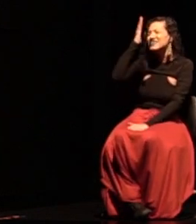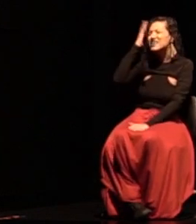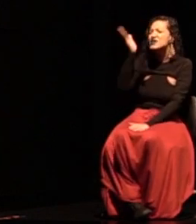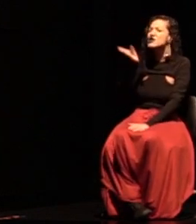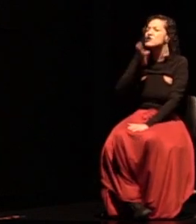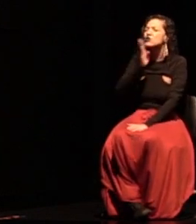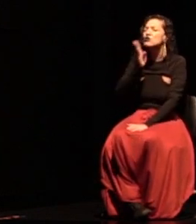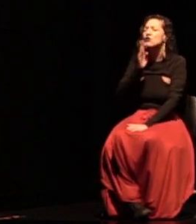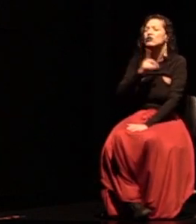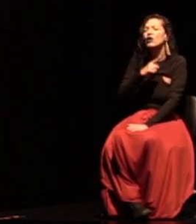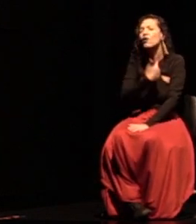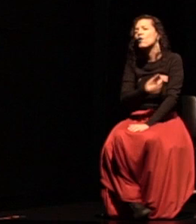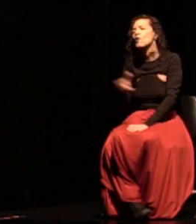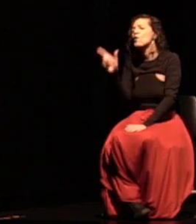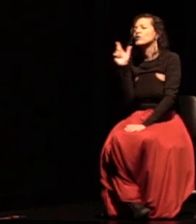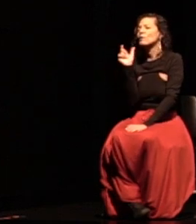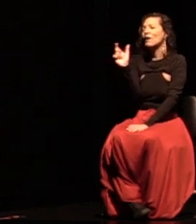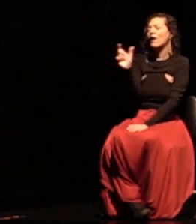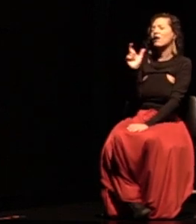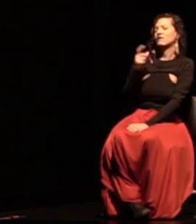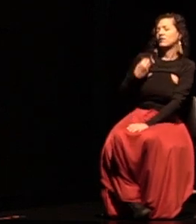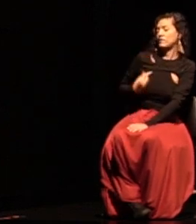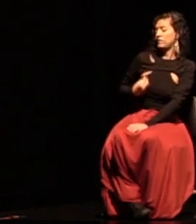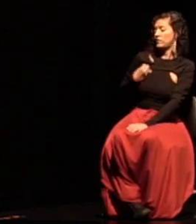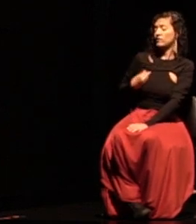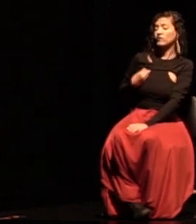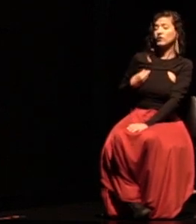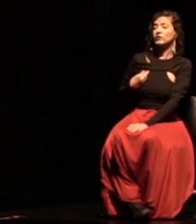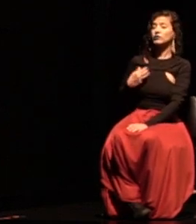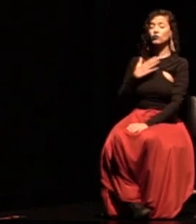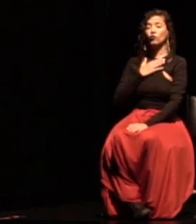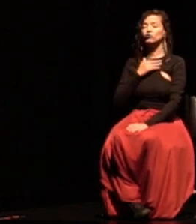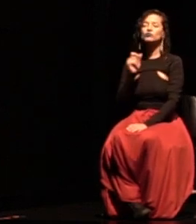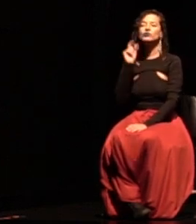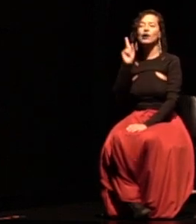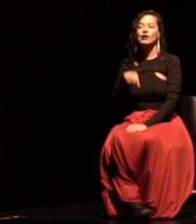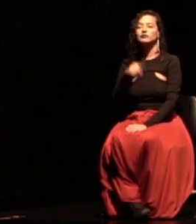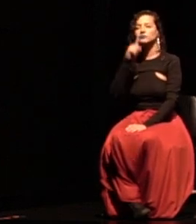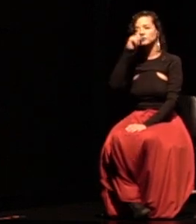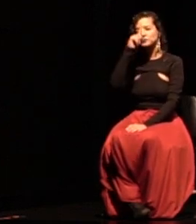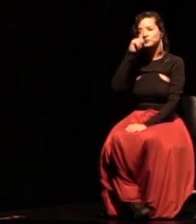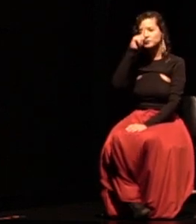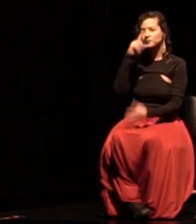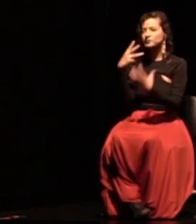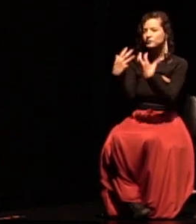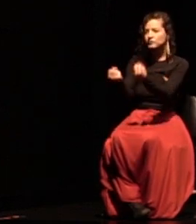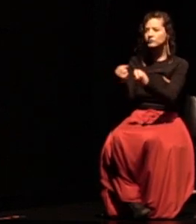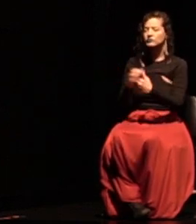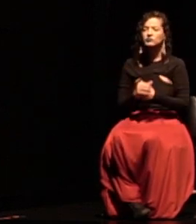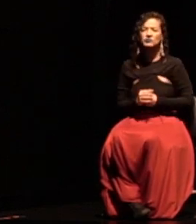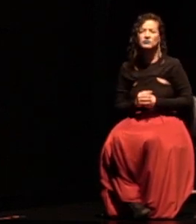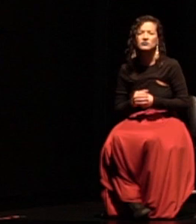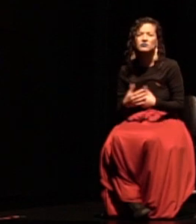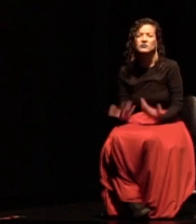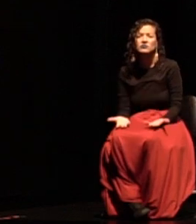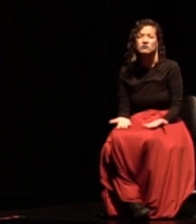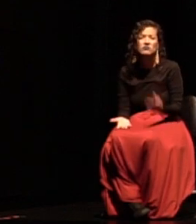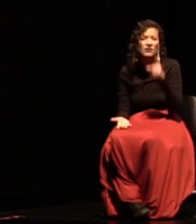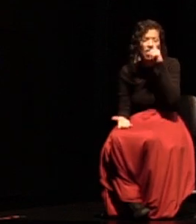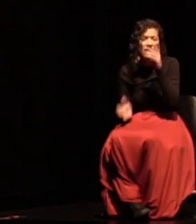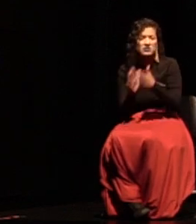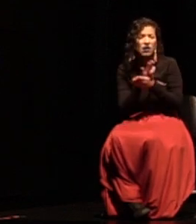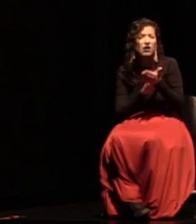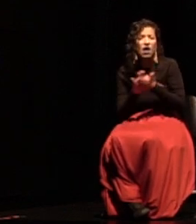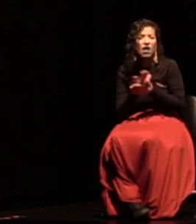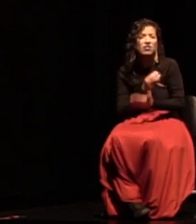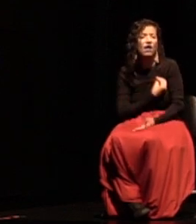ter outra palavra que é um estado de viver que eu gosto, que é do risco. Porque há que arriscar. Se não arrisca, a